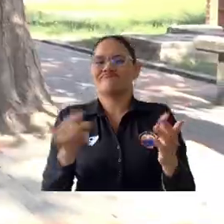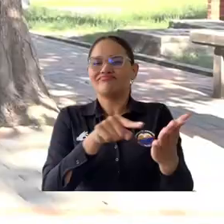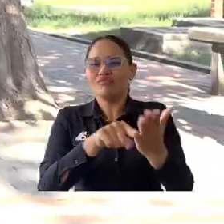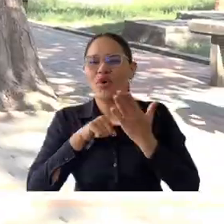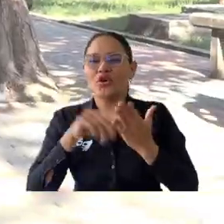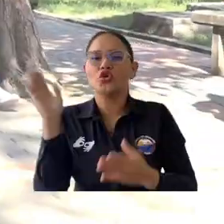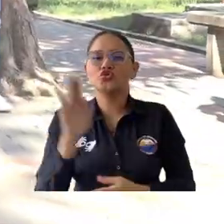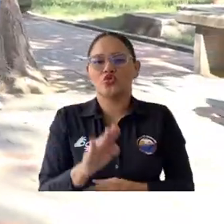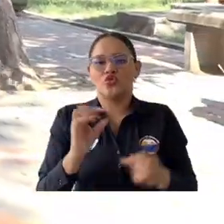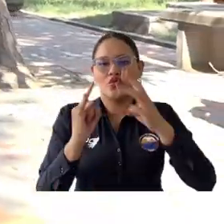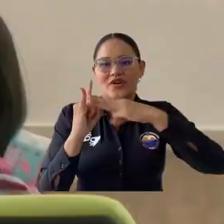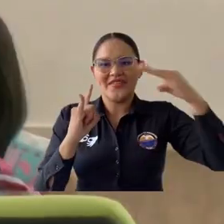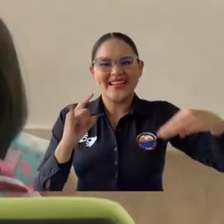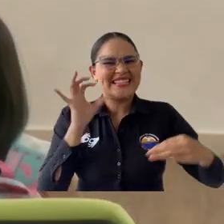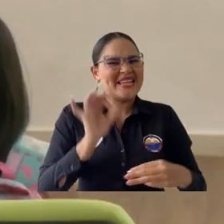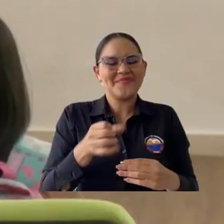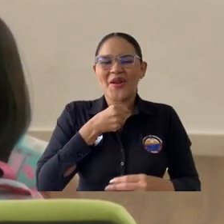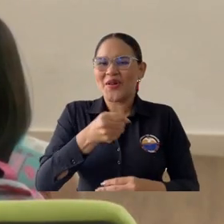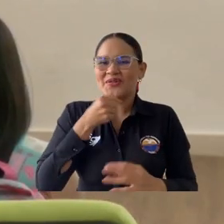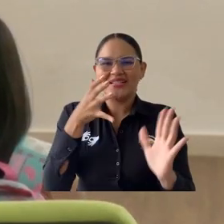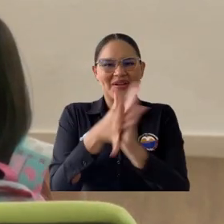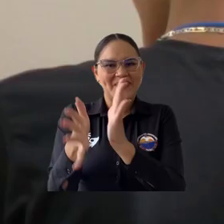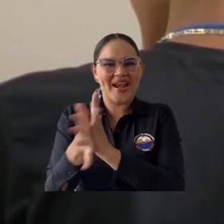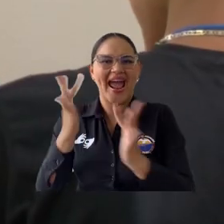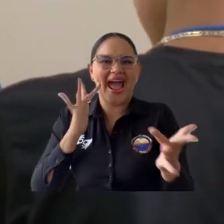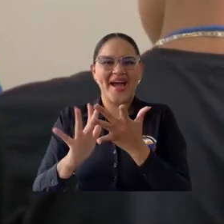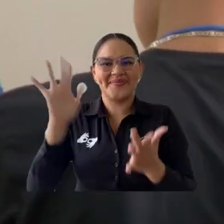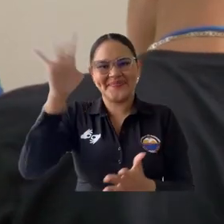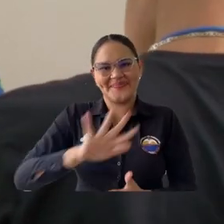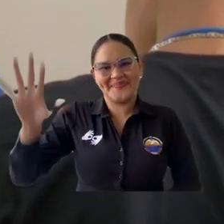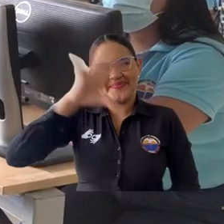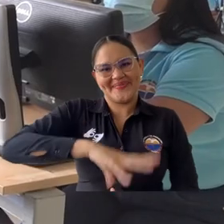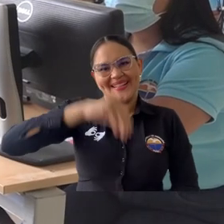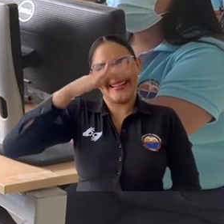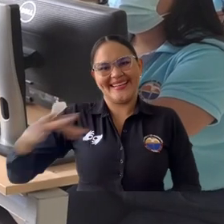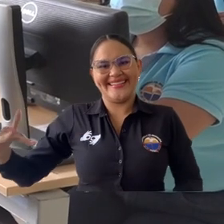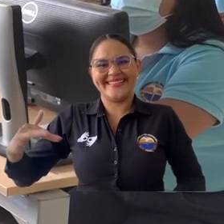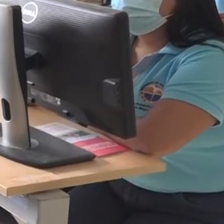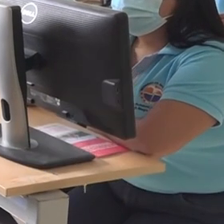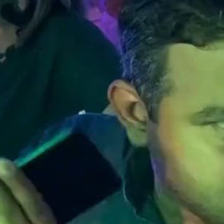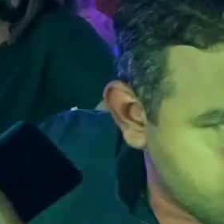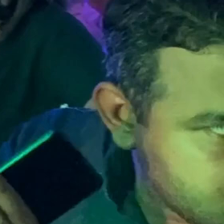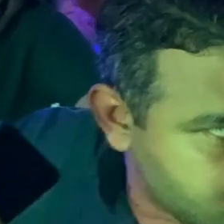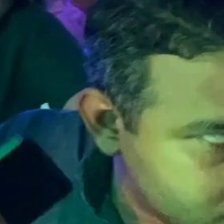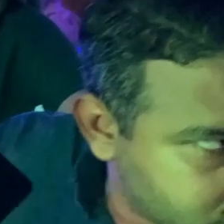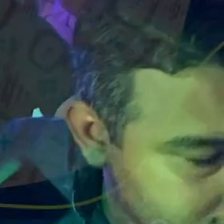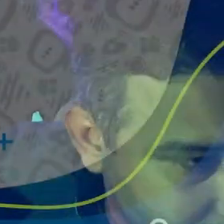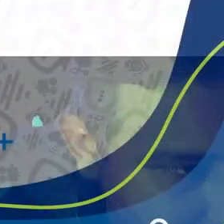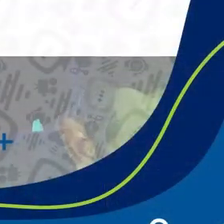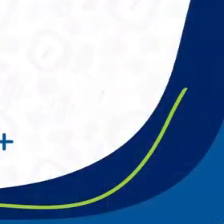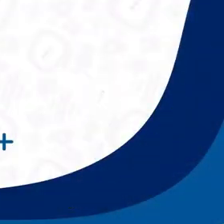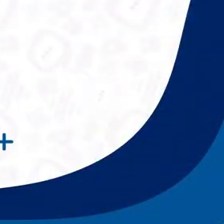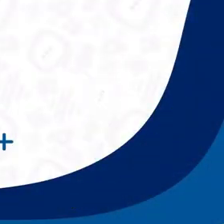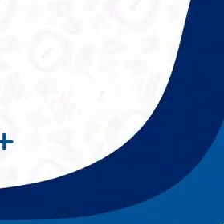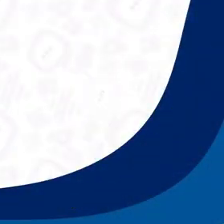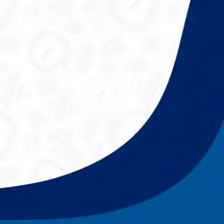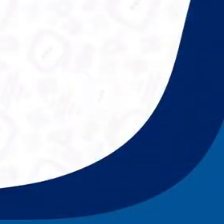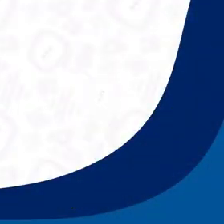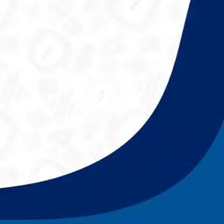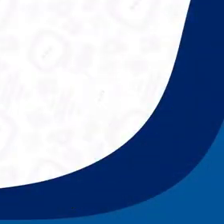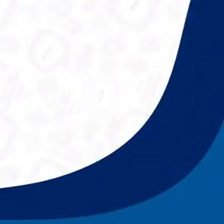del Magdalena es un logro que ratifica que la alma mater es siempre portadora de las mejores noticias para el departamento.